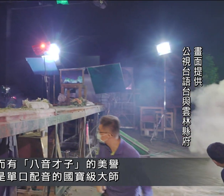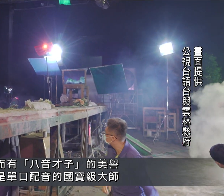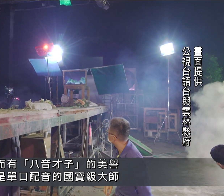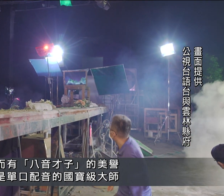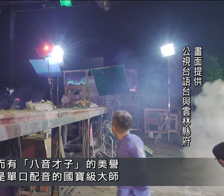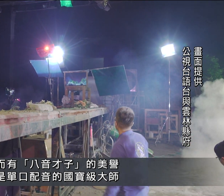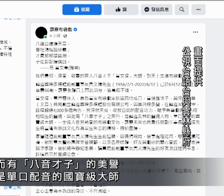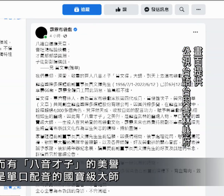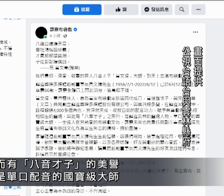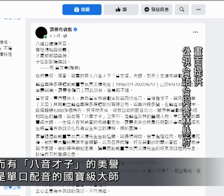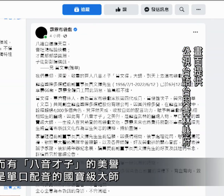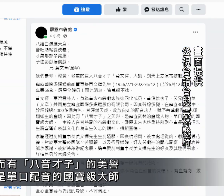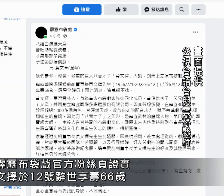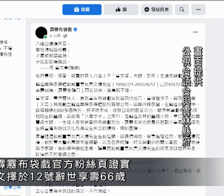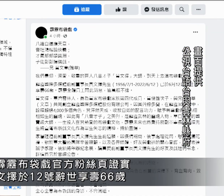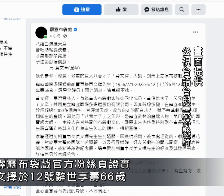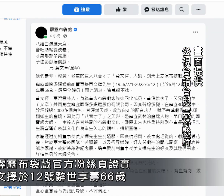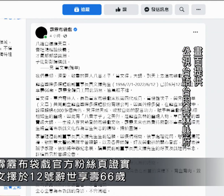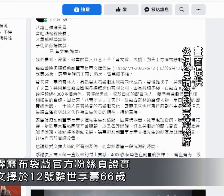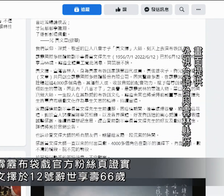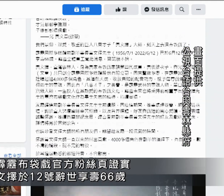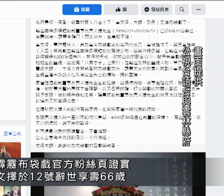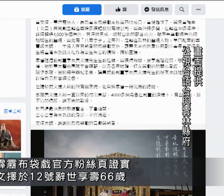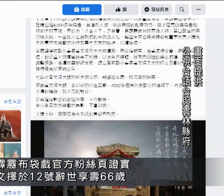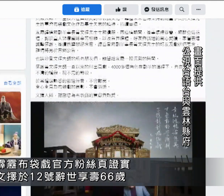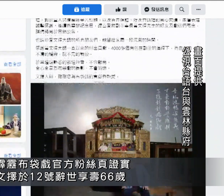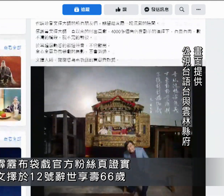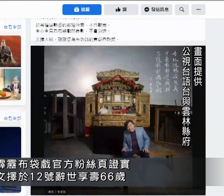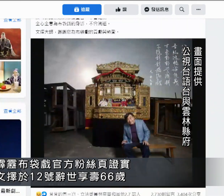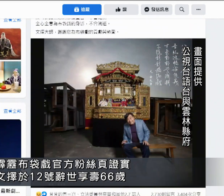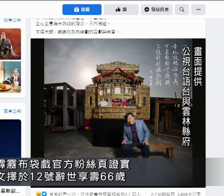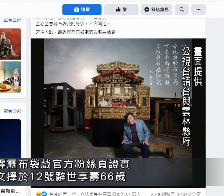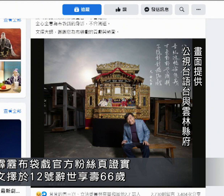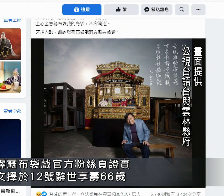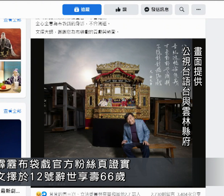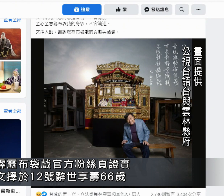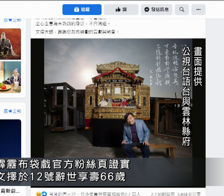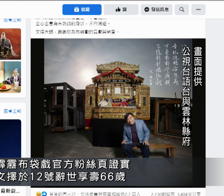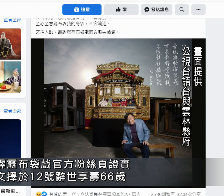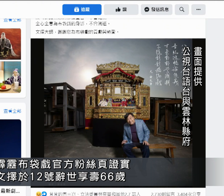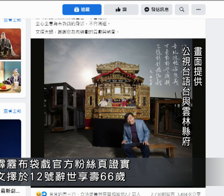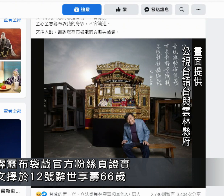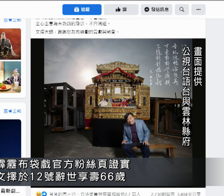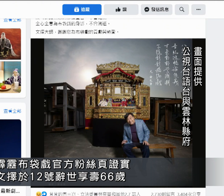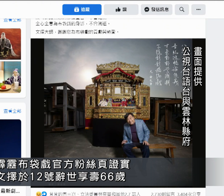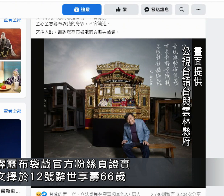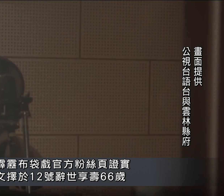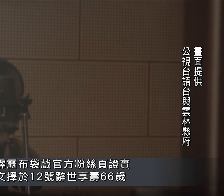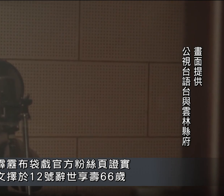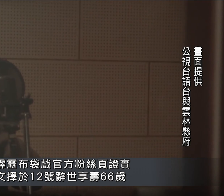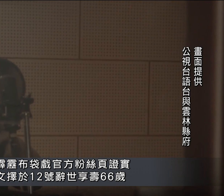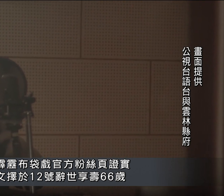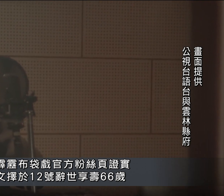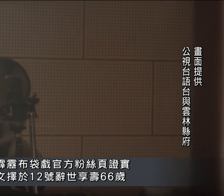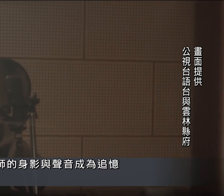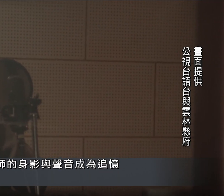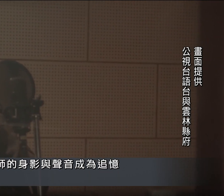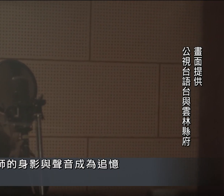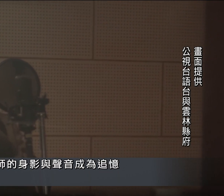大师。但霹雳布袋戏官方粉丝页证实，黄文泽于12号辞世，享寿66岁，大师的身影与声